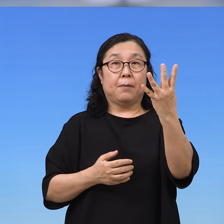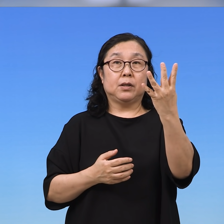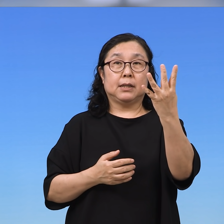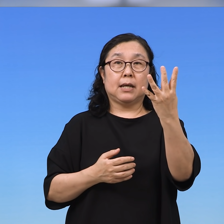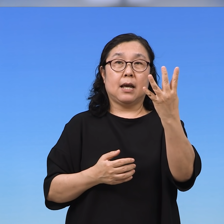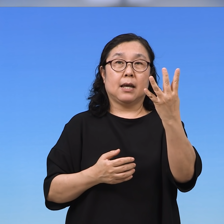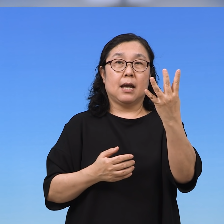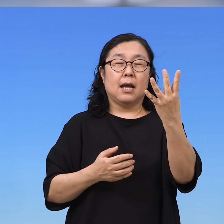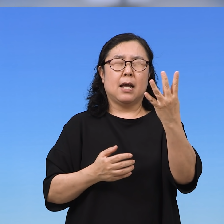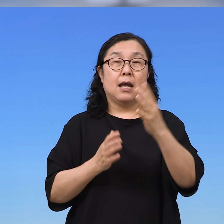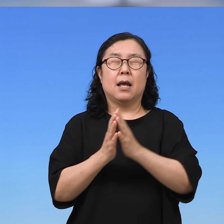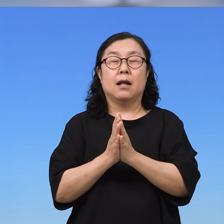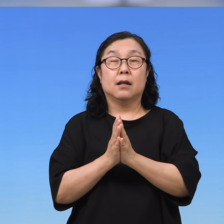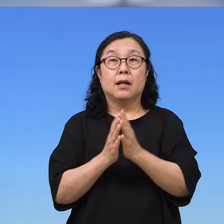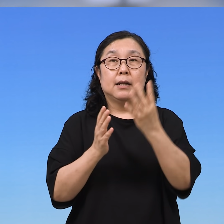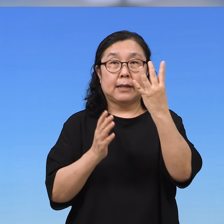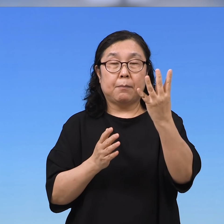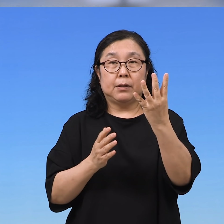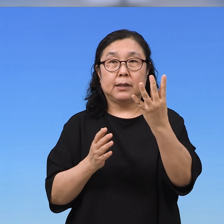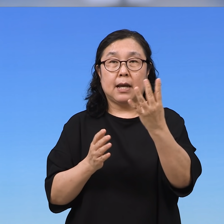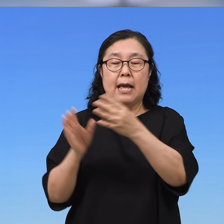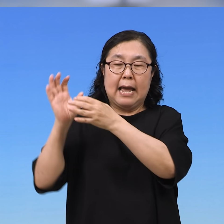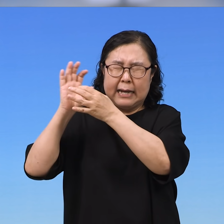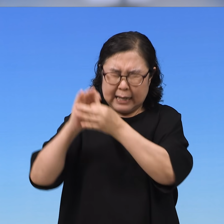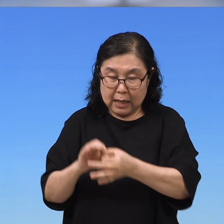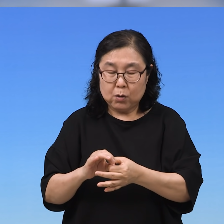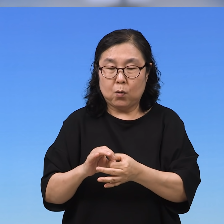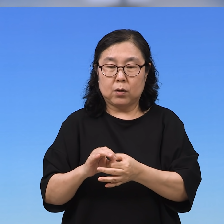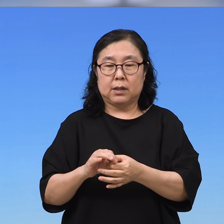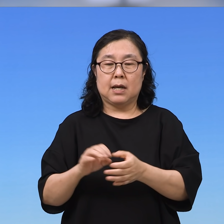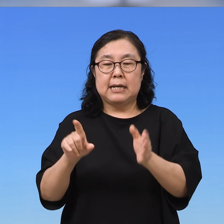이제 기존 신자 등록을 안 받는다가 철저히 이루어진 거